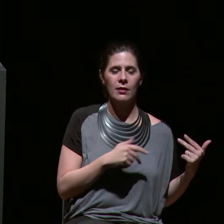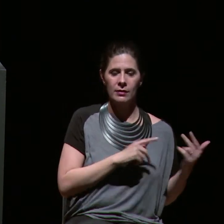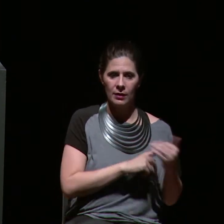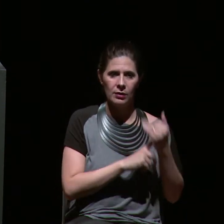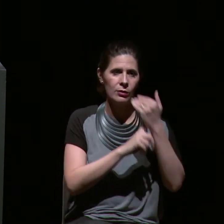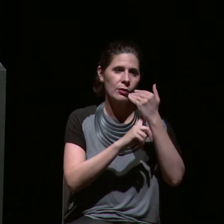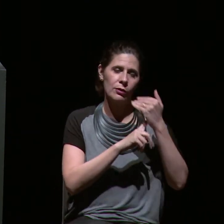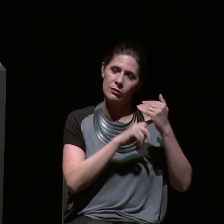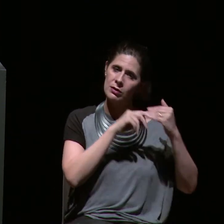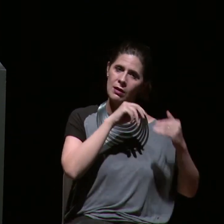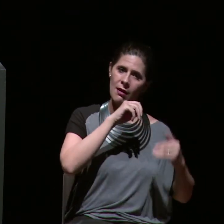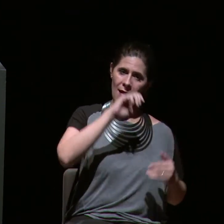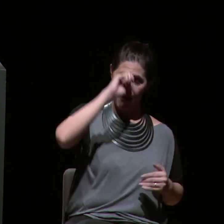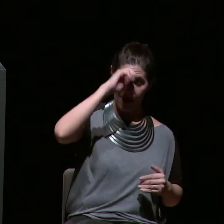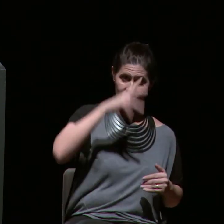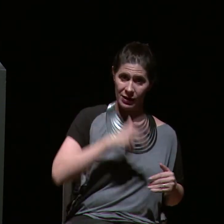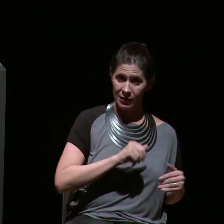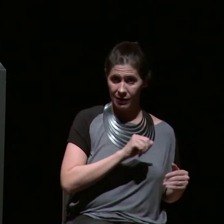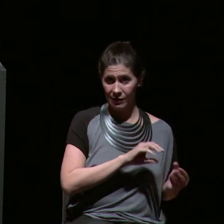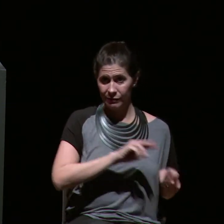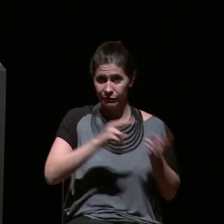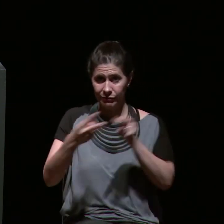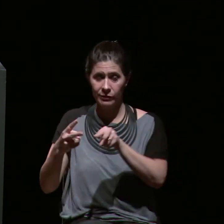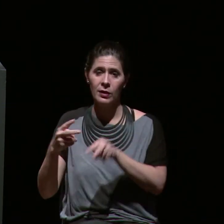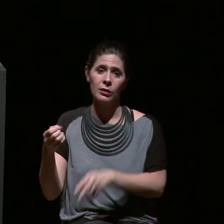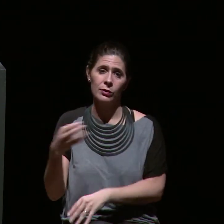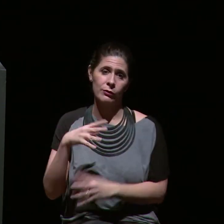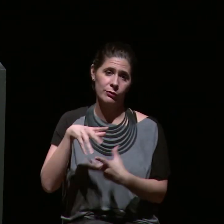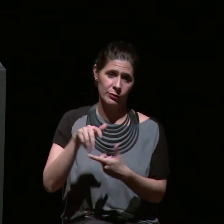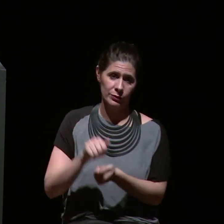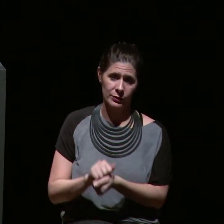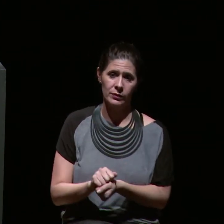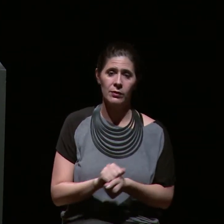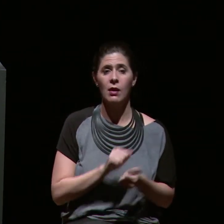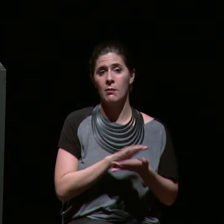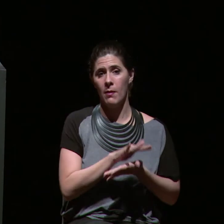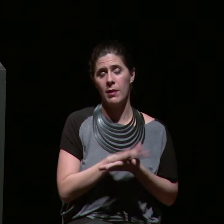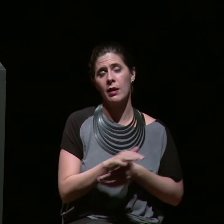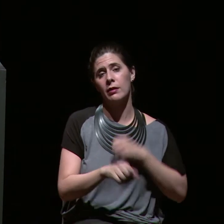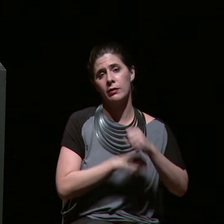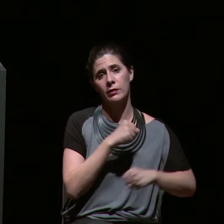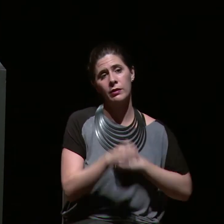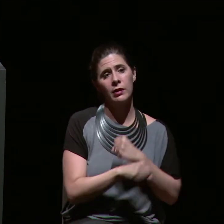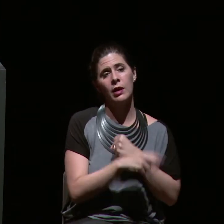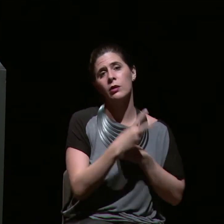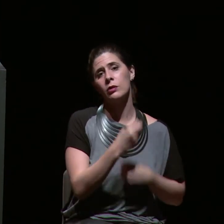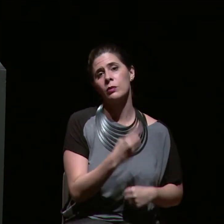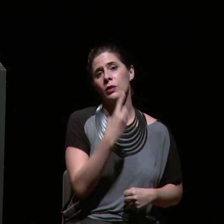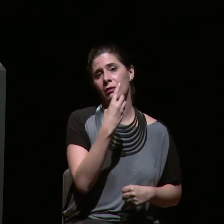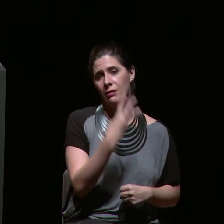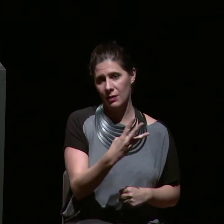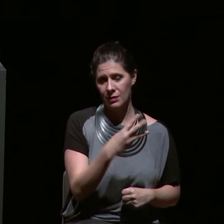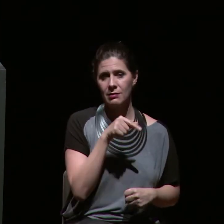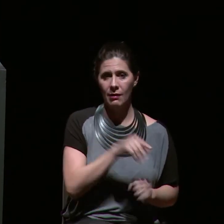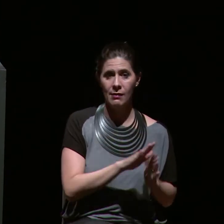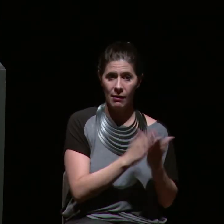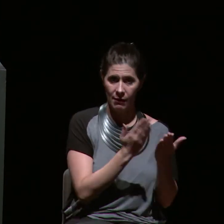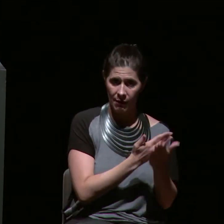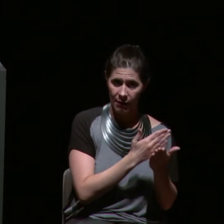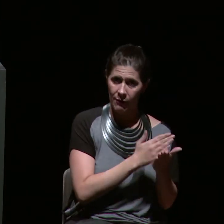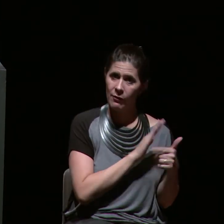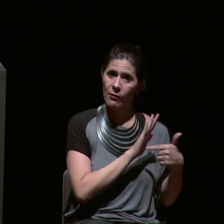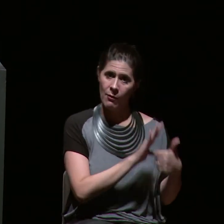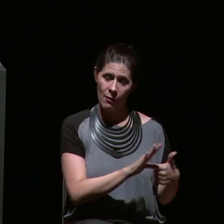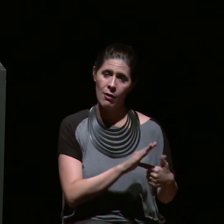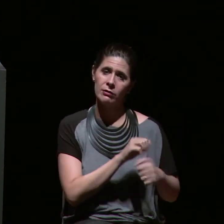mundo. Publicado em 2013, este livro apresenta uma discussão sobre a temática de transmissão de tecnologias africanas para o Brasil e